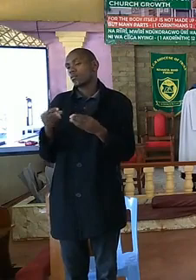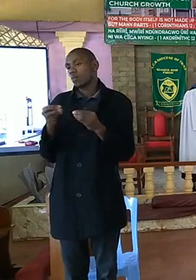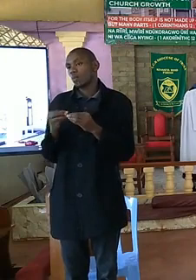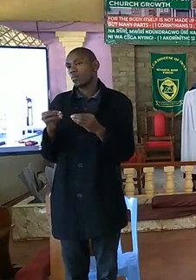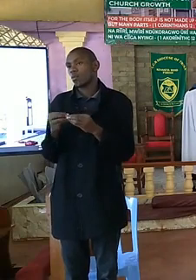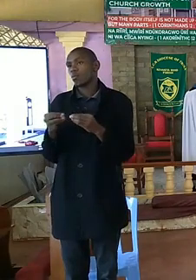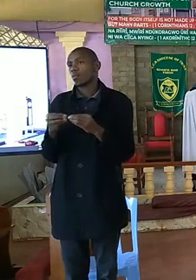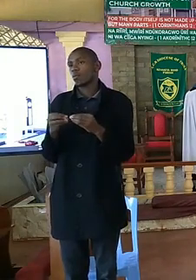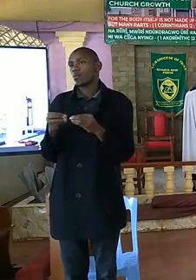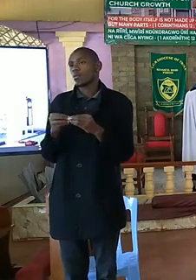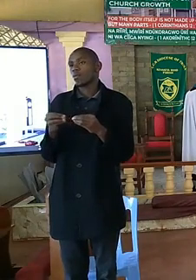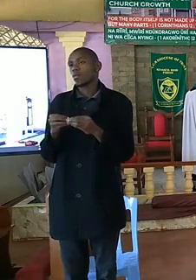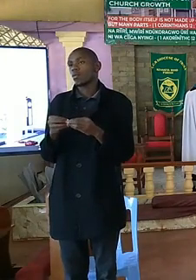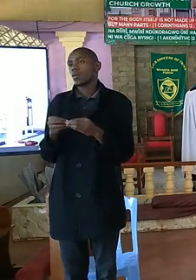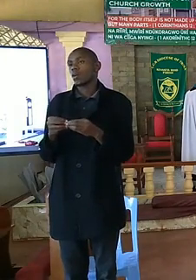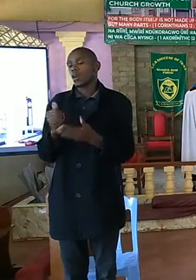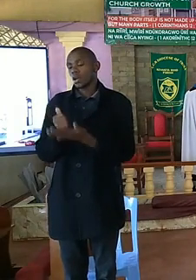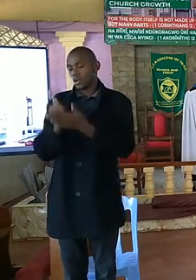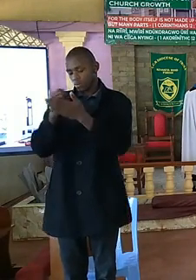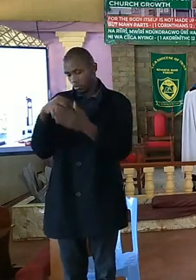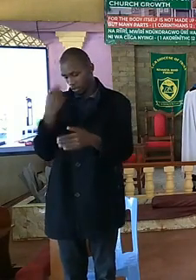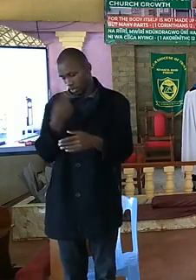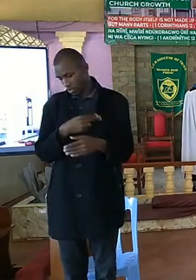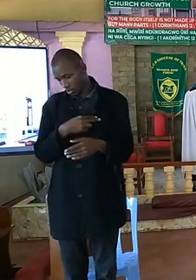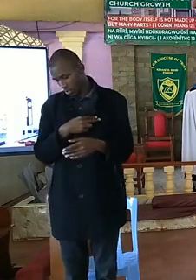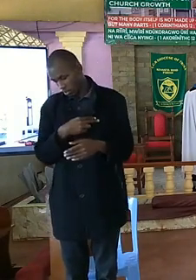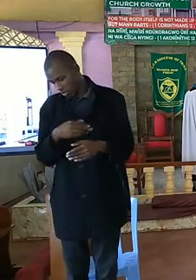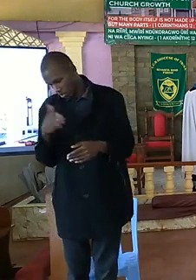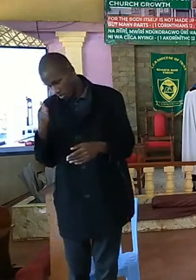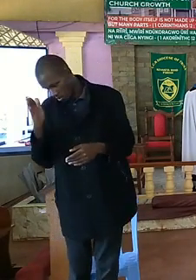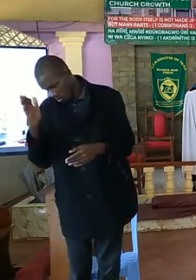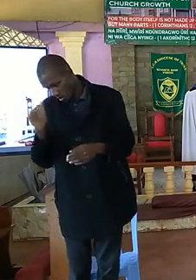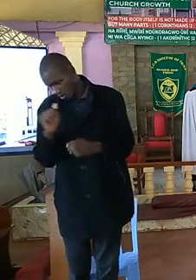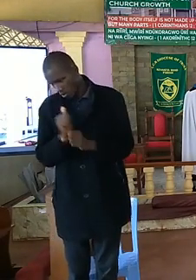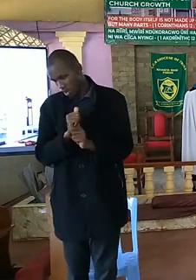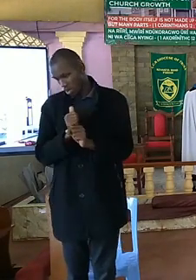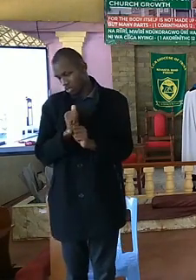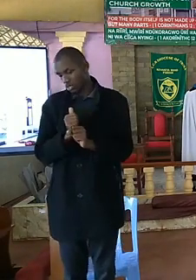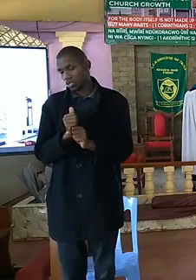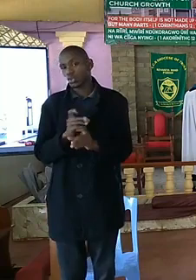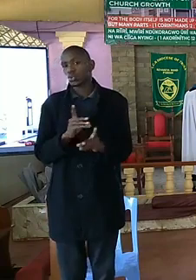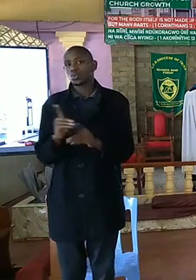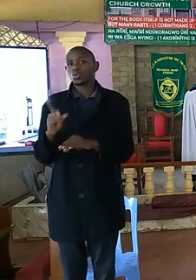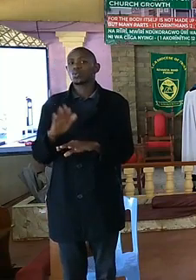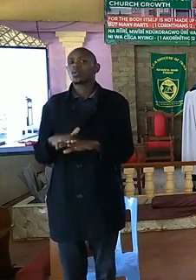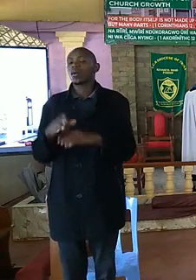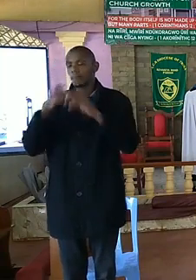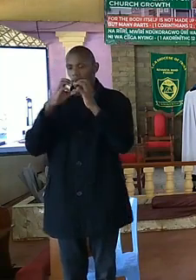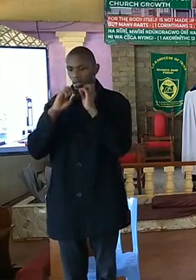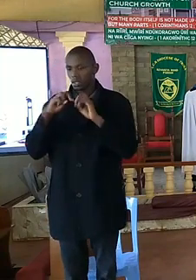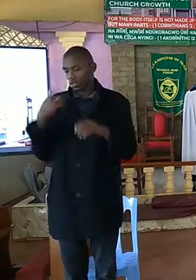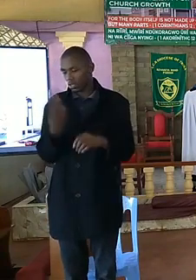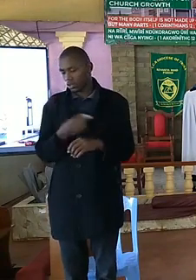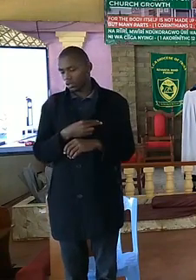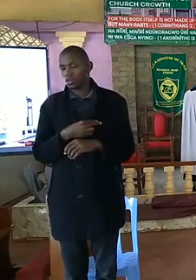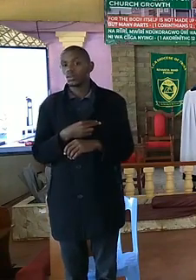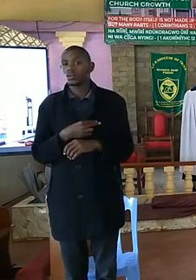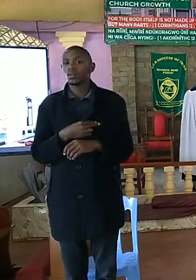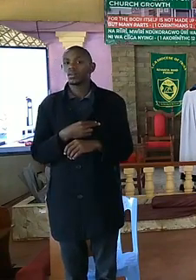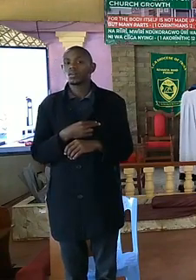nigetha tukagia na cia gwiteithia na cia kuruta ni tondu wa wira waku ituike wega na uturathime wega-ini waku na muruguo Jesu